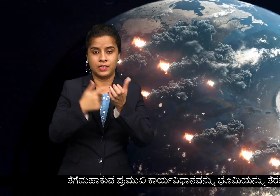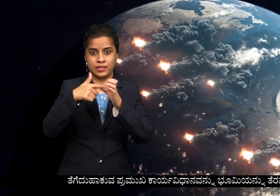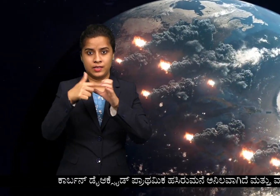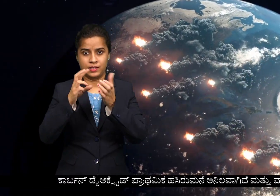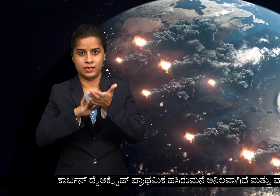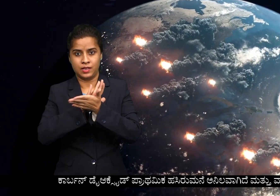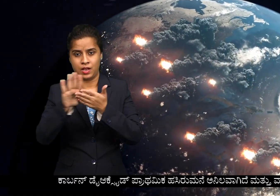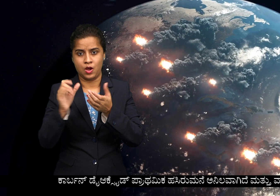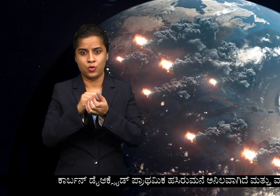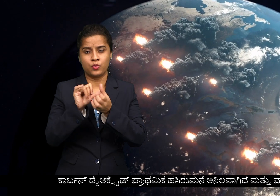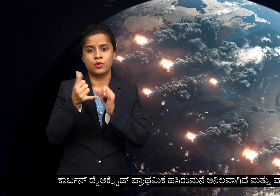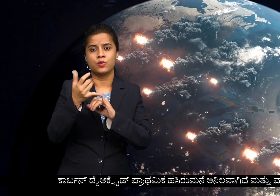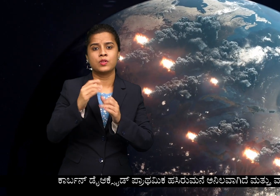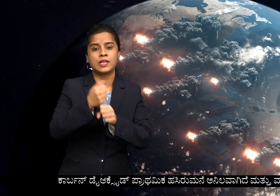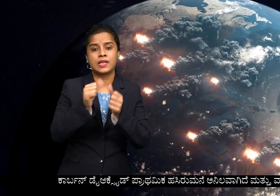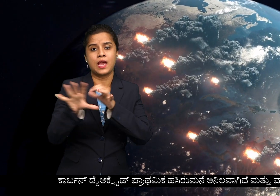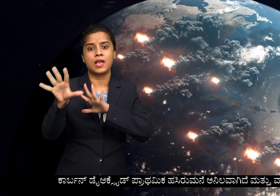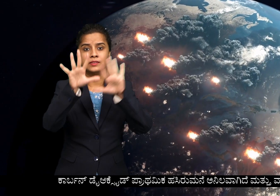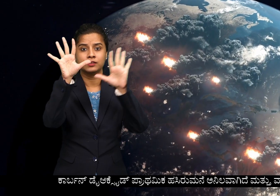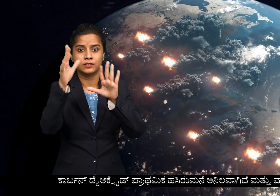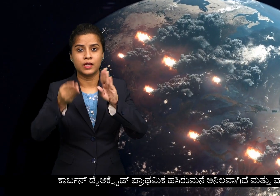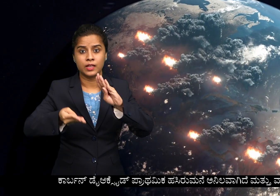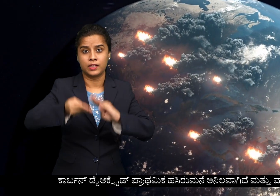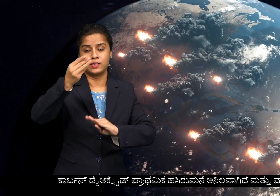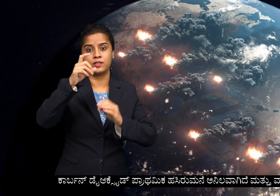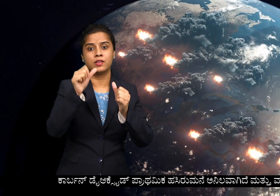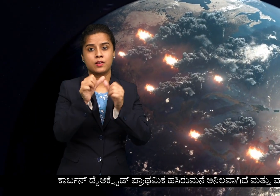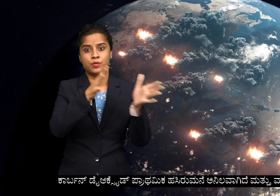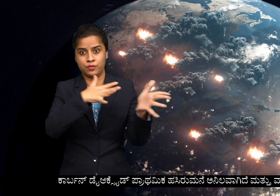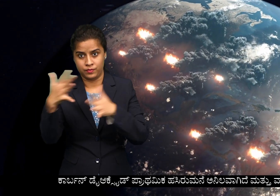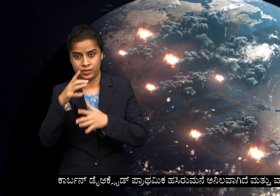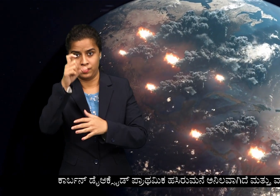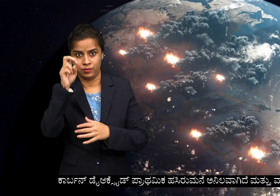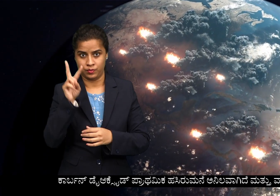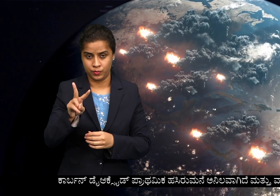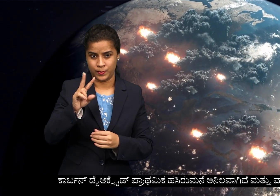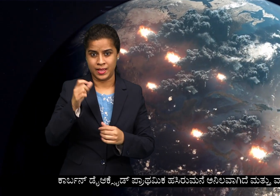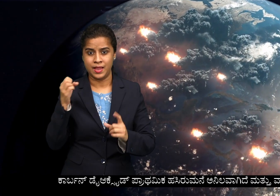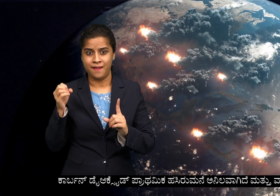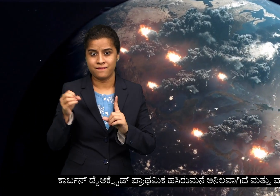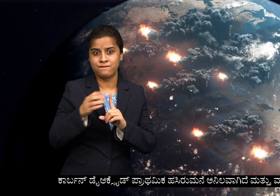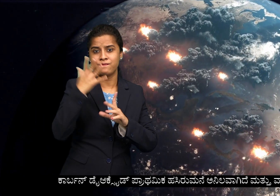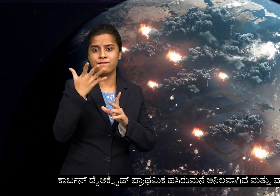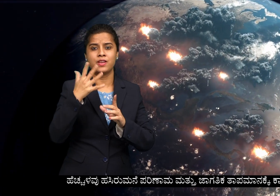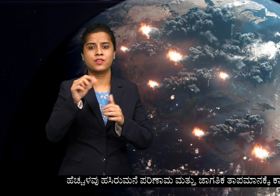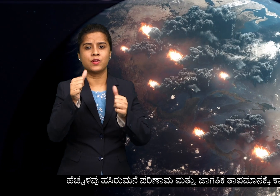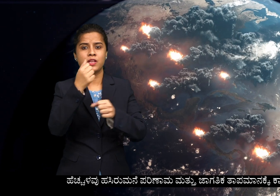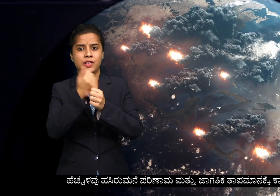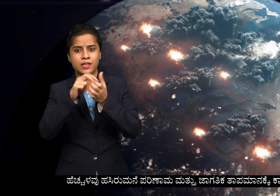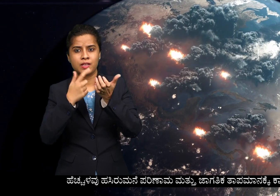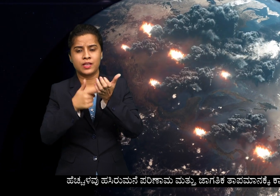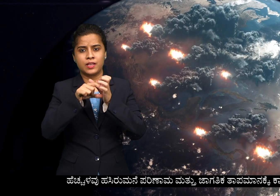ತೆರವುಗೊಳಿಸುತ್ತದೆ. ಕಾರ್ಬನ್ ಡೈಆಕ್ಸೈಡ್ ಪ್ರಾಥಮಿಕ ಹಸಿರುಮನೆ ಅನಿಲವಾಗಿದೆ ಮತ್ತು ವಾತಾವರಣದ CO2